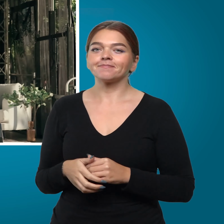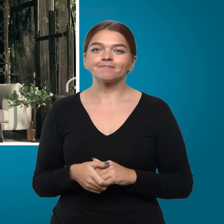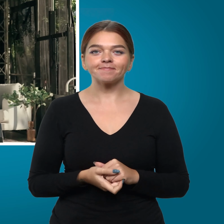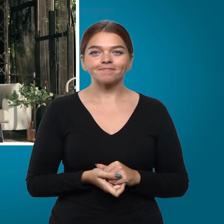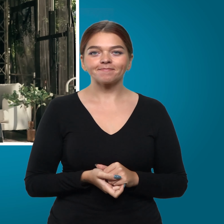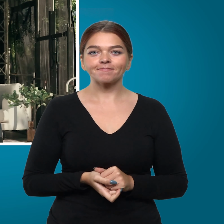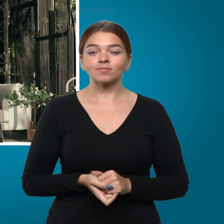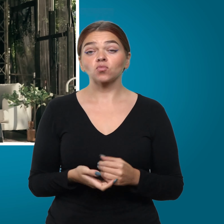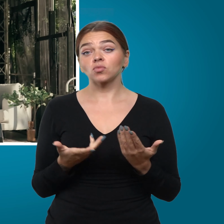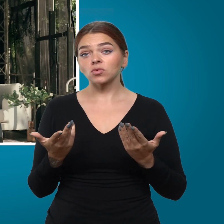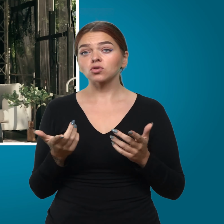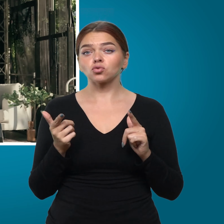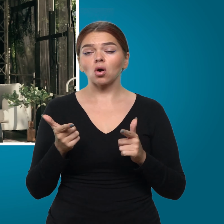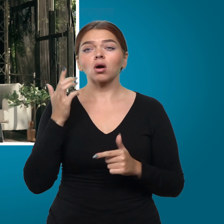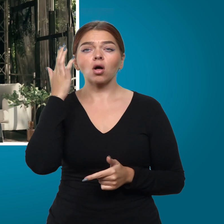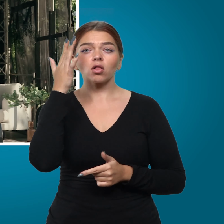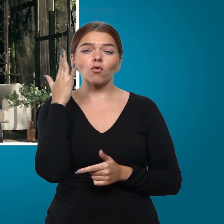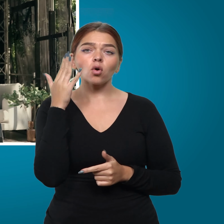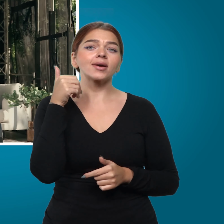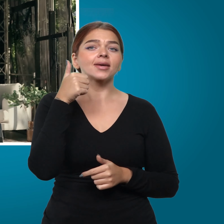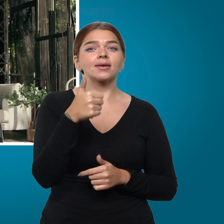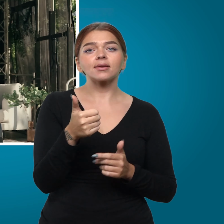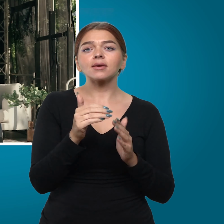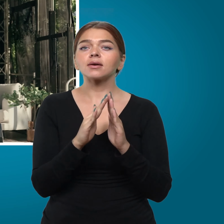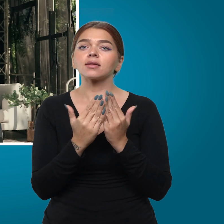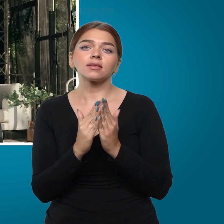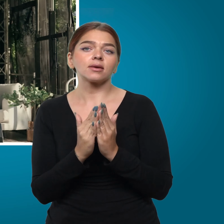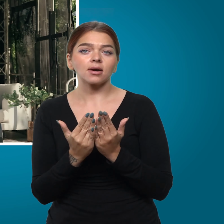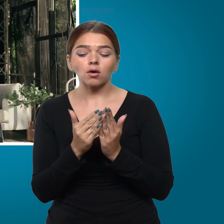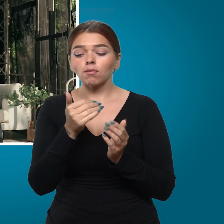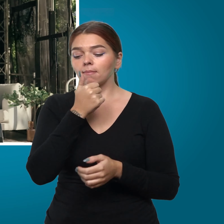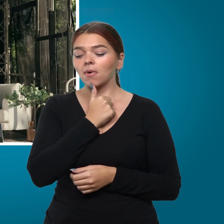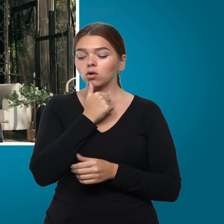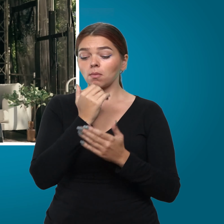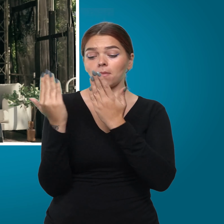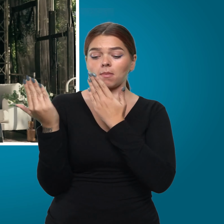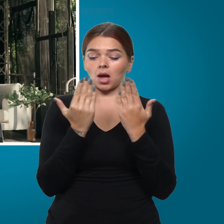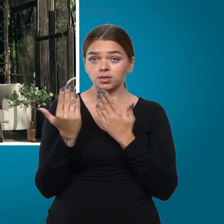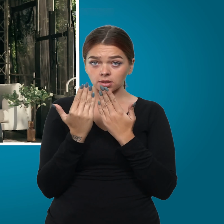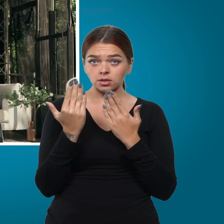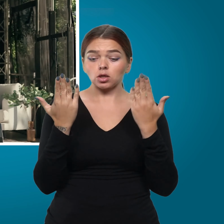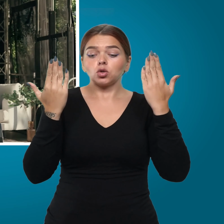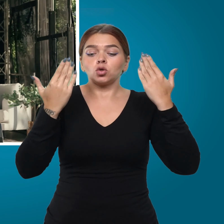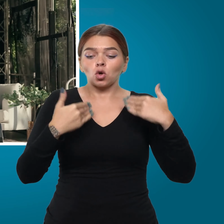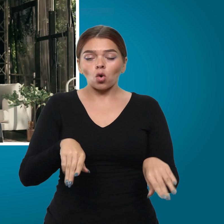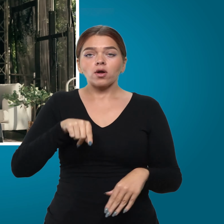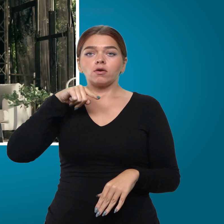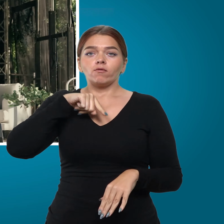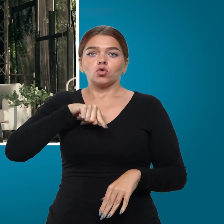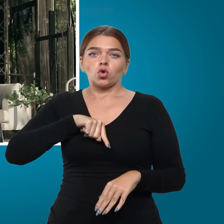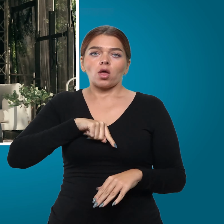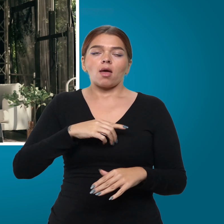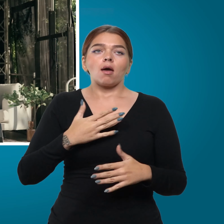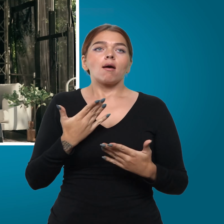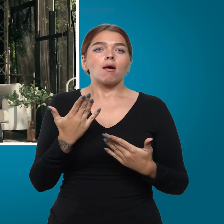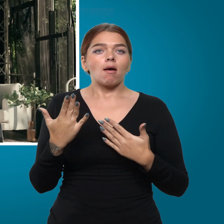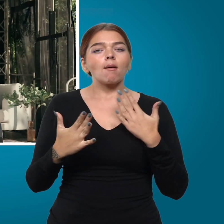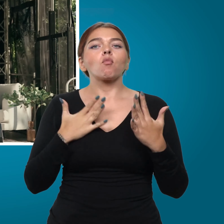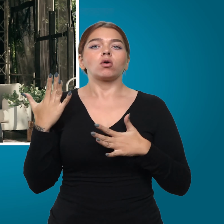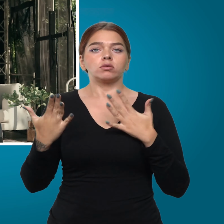emocija. Ar tu susinervini po paskutinio puslapio, ar tu verki, ar tu šypsaisi savo kaip kvailys